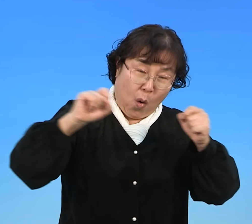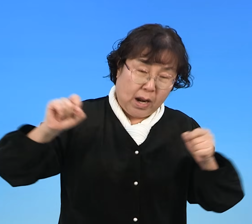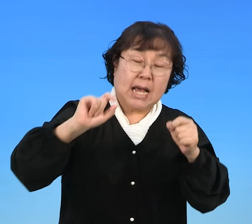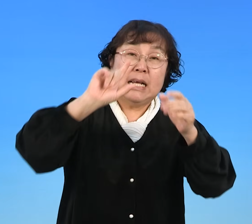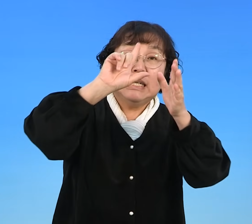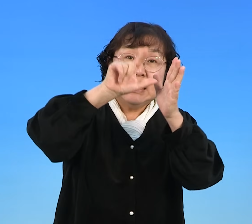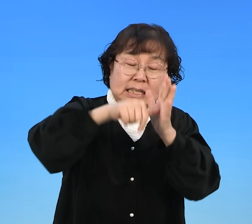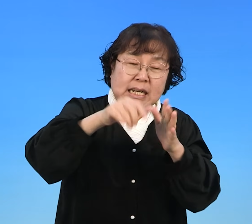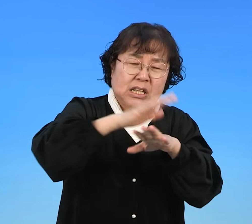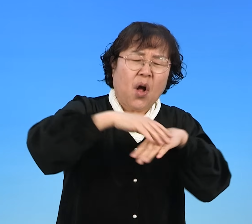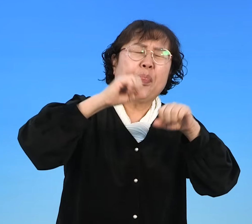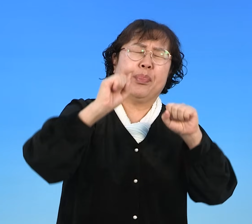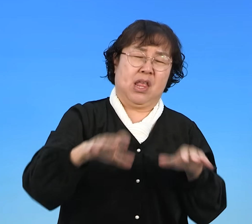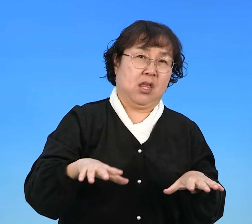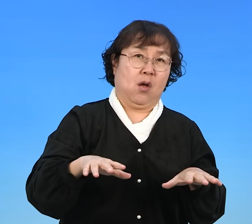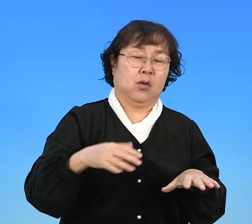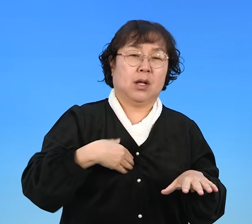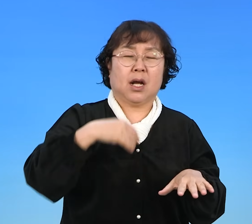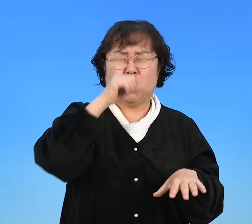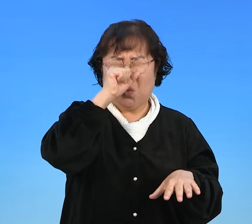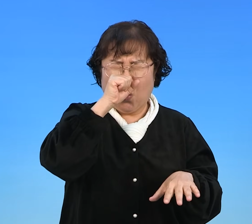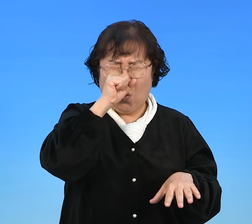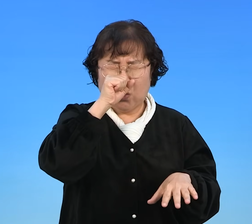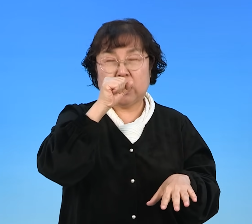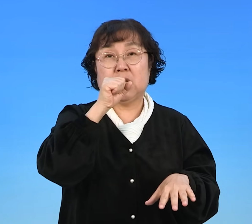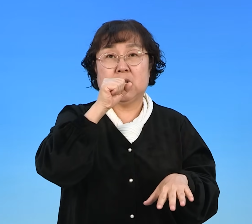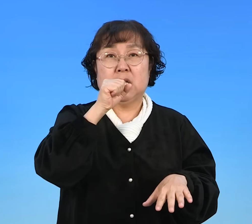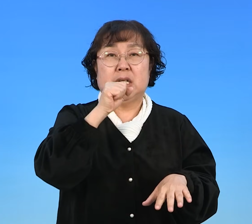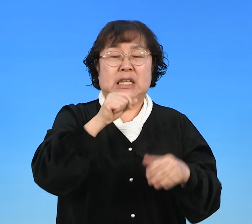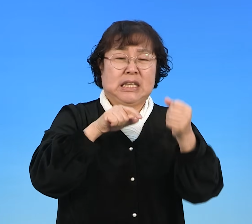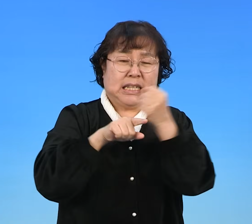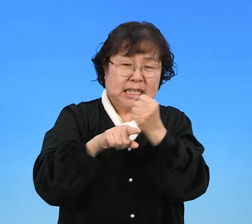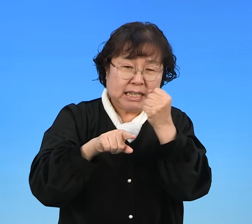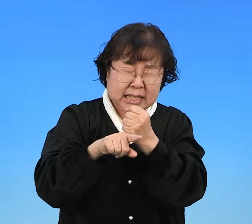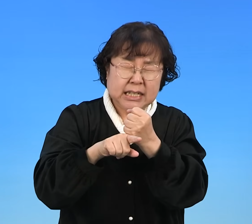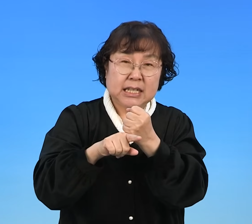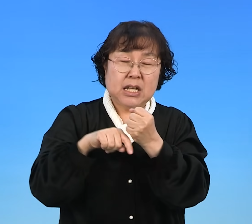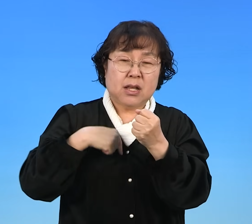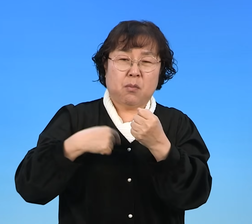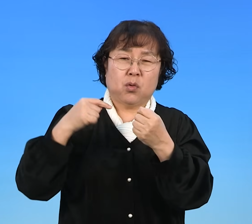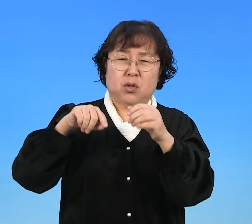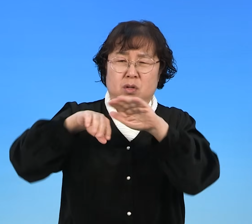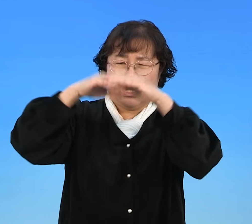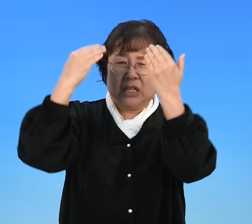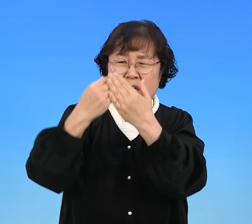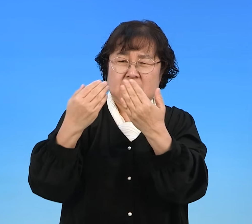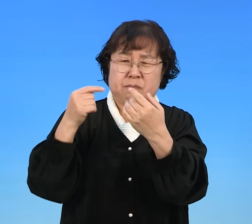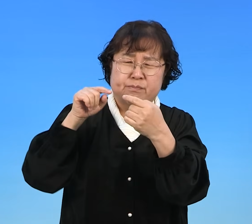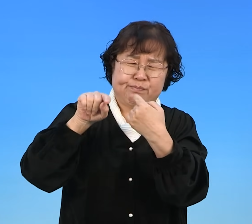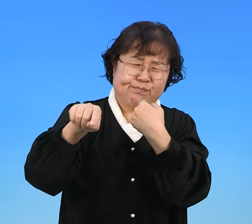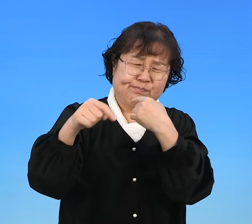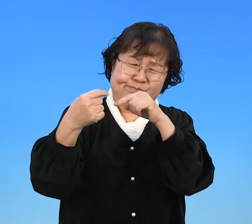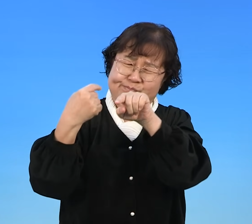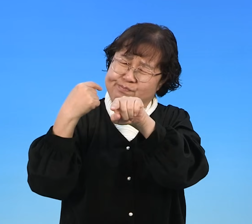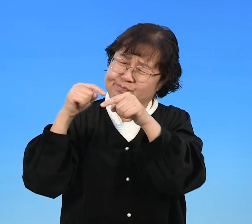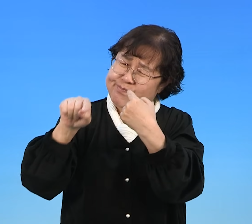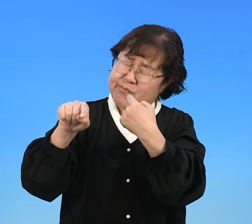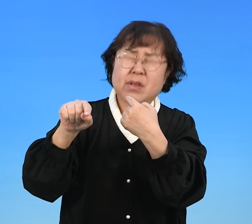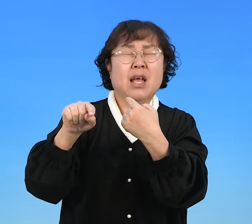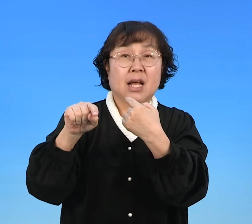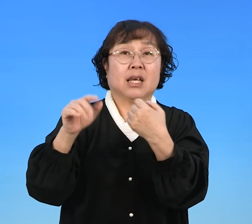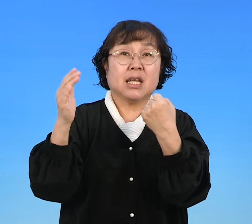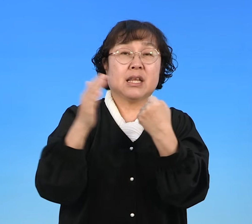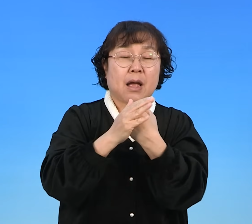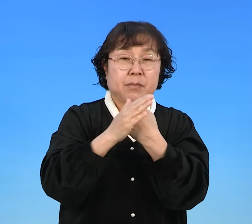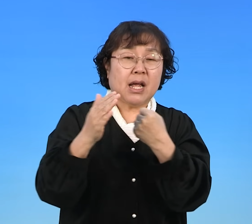화살처럼 관역에 못 닿거나 빗나갔음을. 이게 바로 참 이 세상 마음먹은 대로 안 되네, 그 얘기